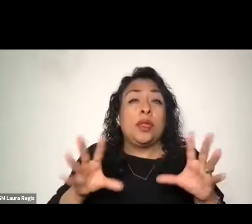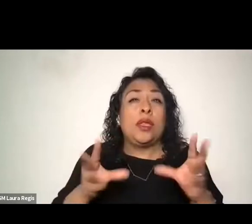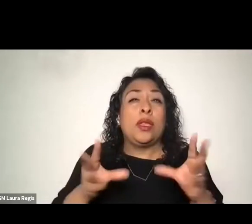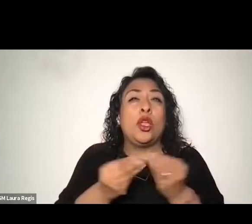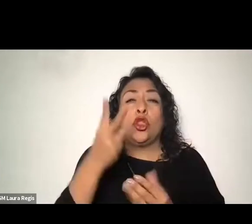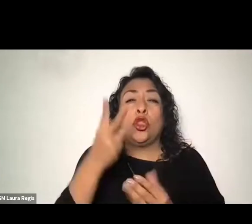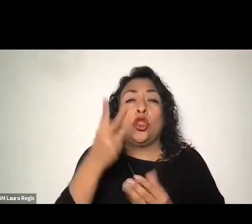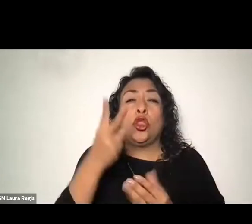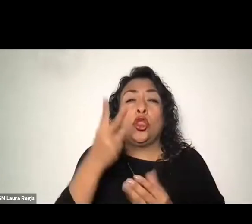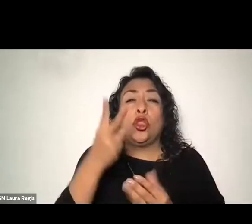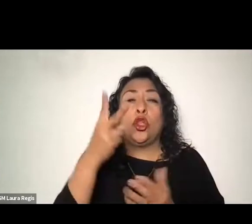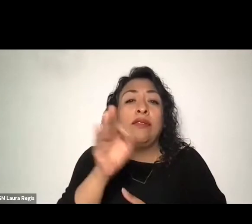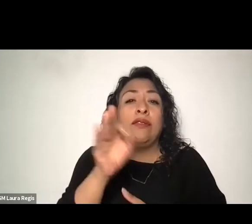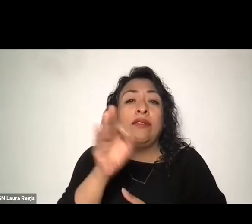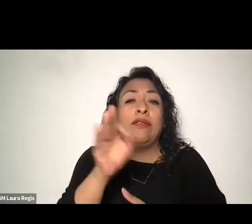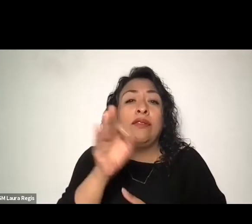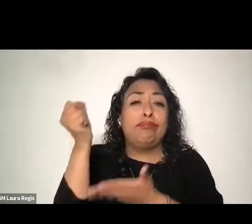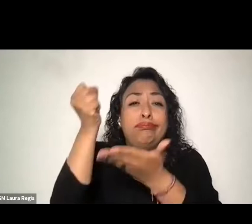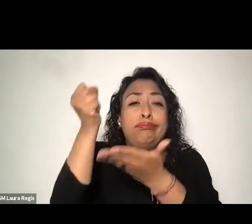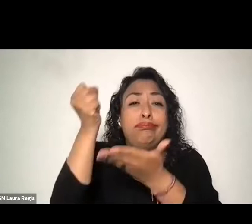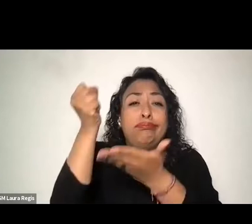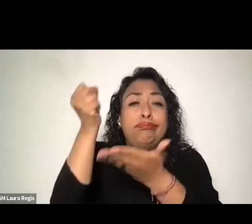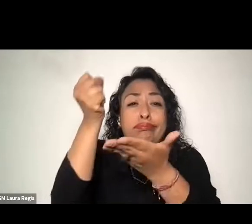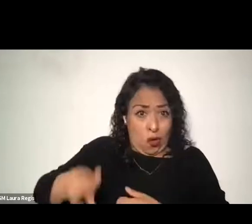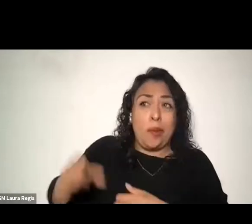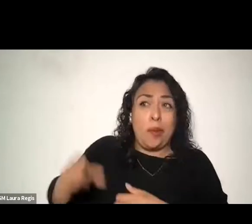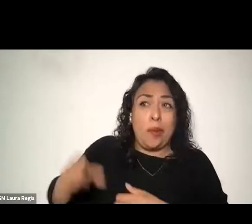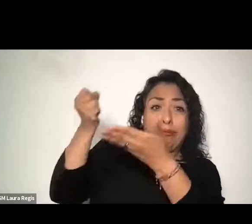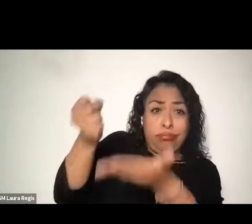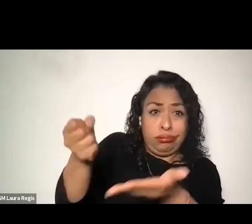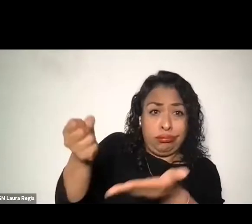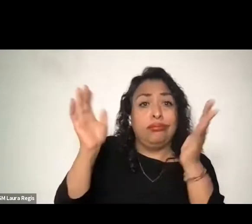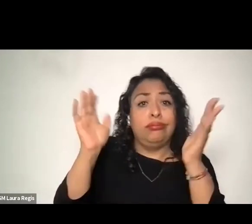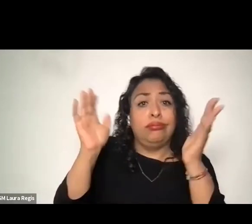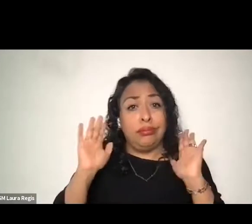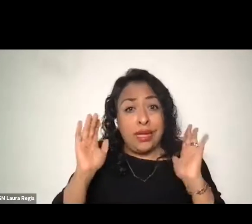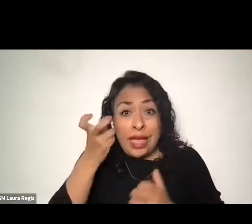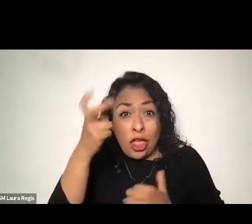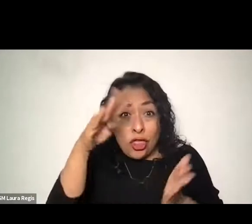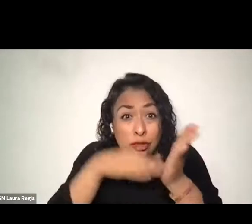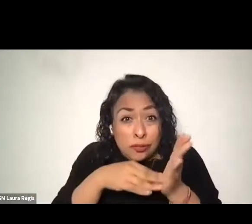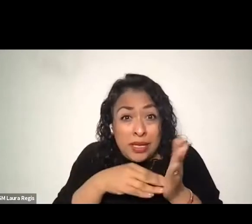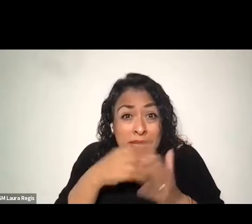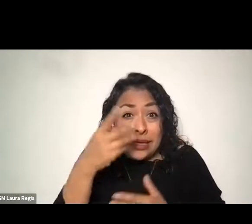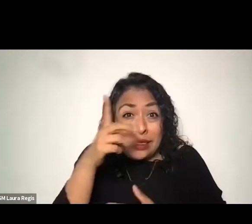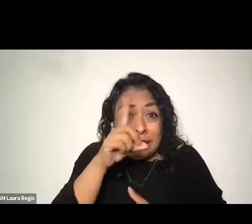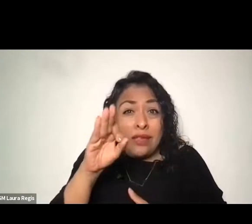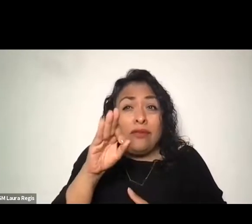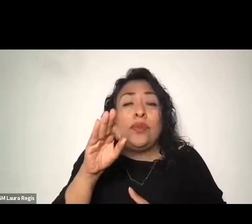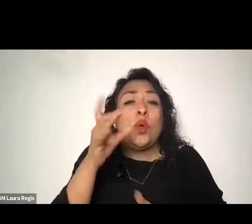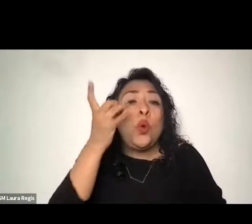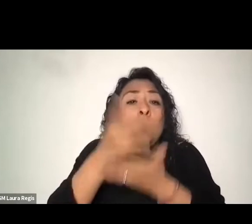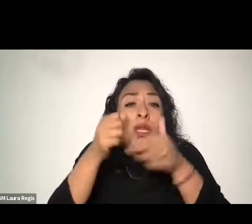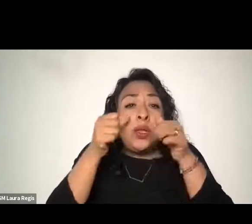tienen presupuesto público. Todo lo demás, pero esos 2,000 DIFs atienden al 10% de la